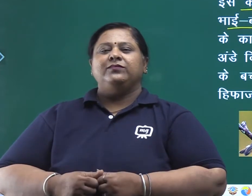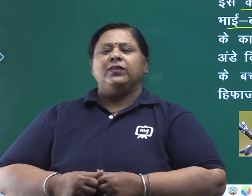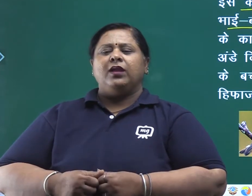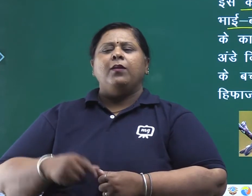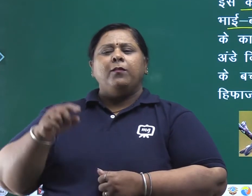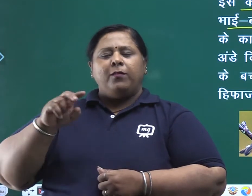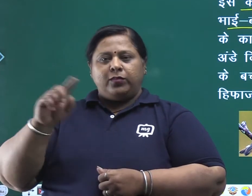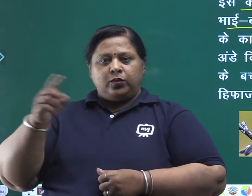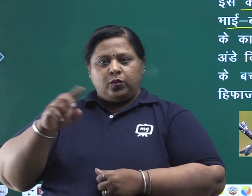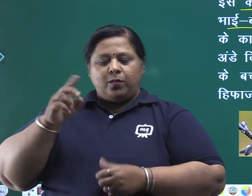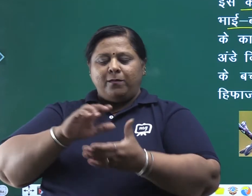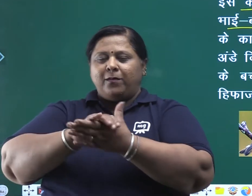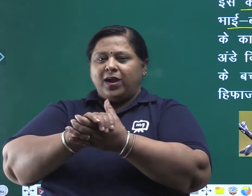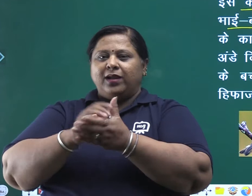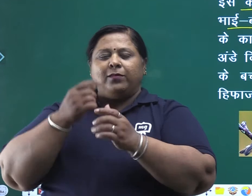भाई बहन हैं।